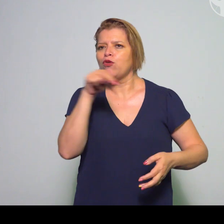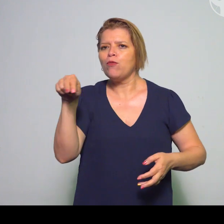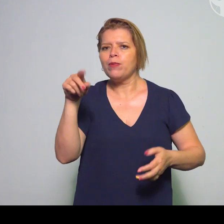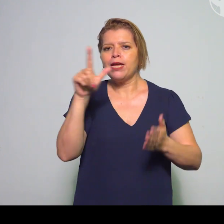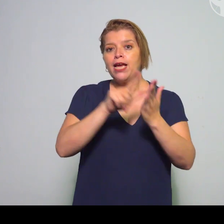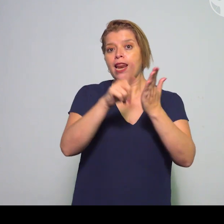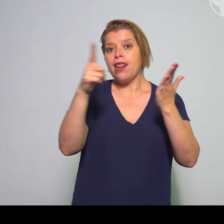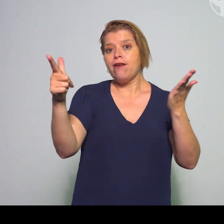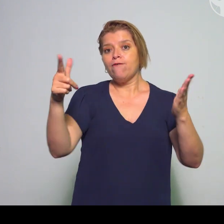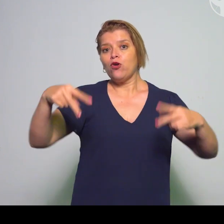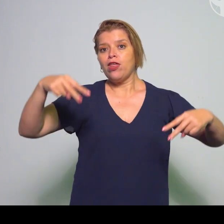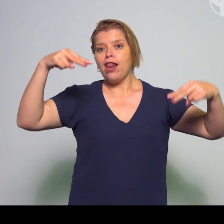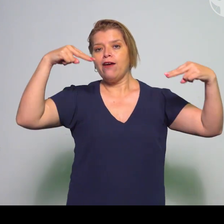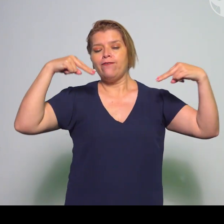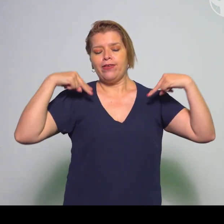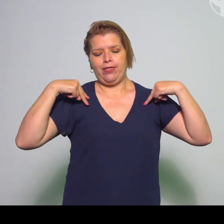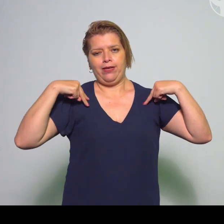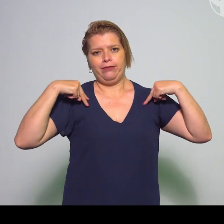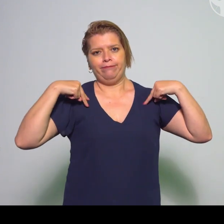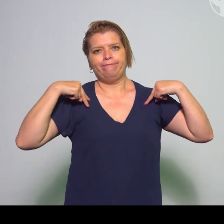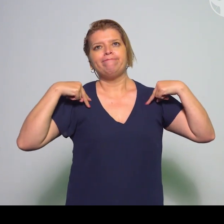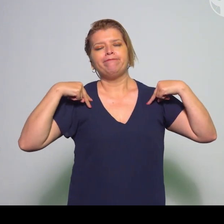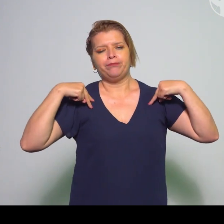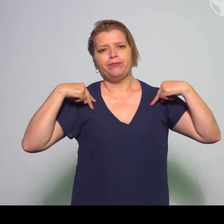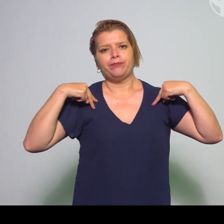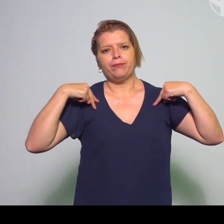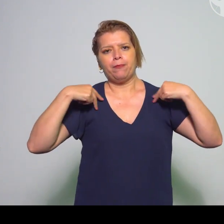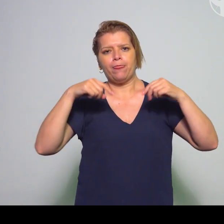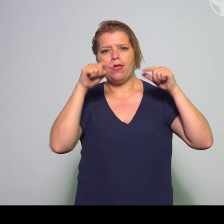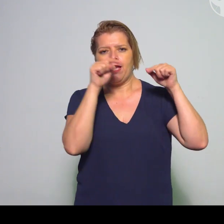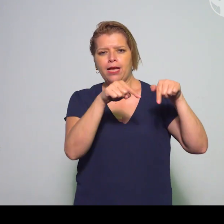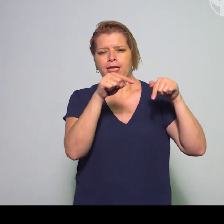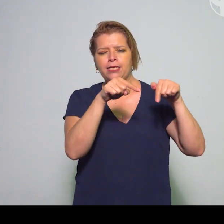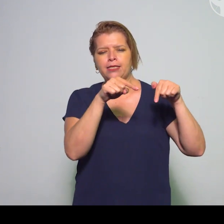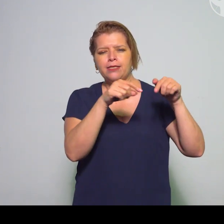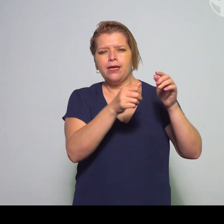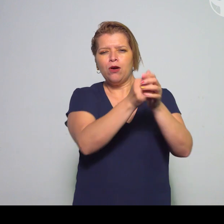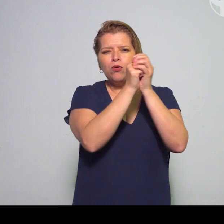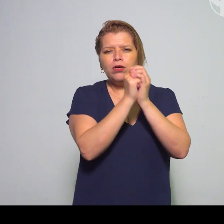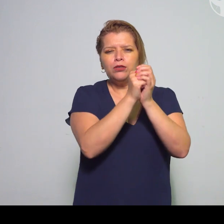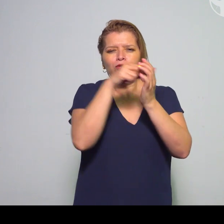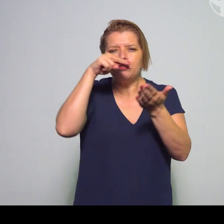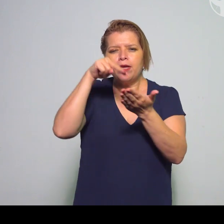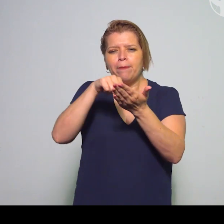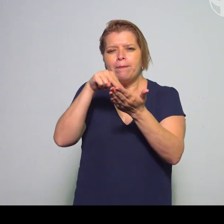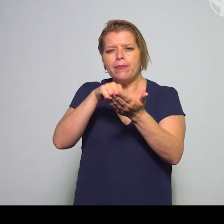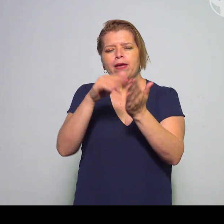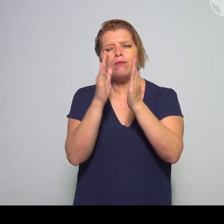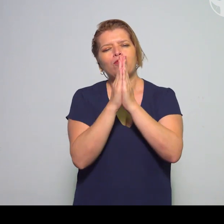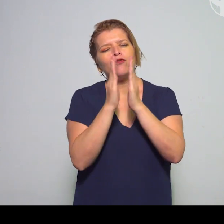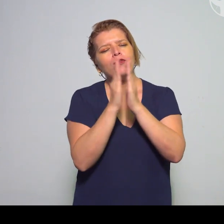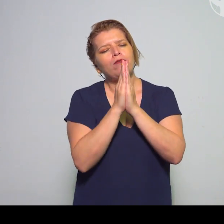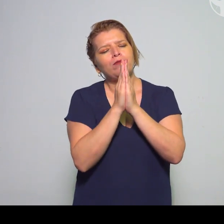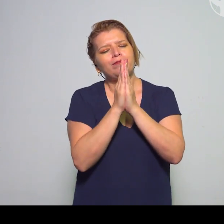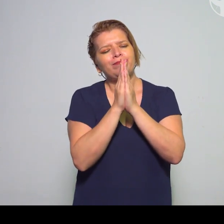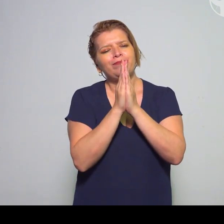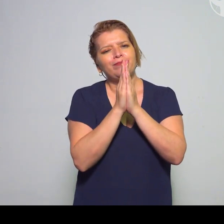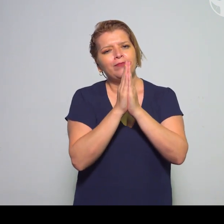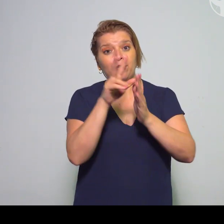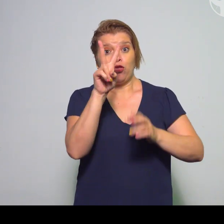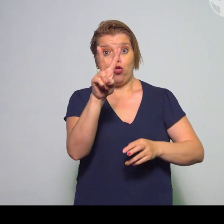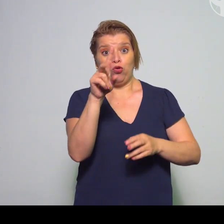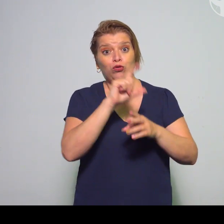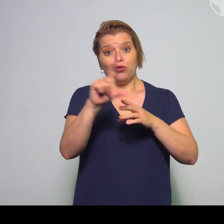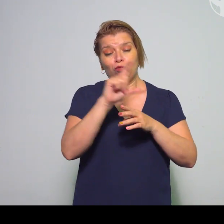mi nombre en el libro de la vida. Y con esta sencilla oración y puestos de pie, yo quiero que hagamos